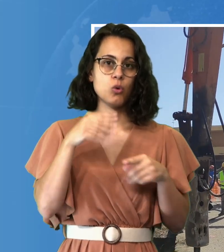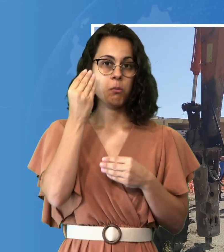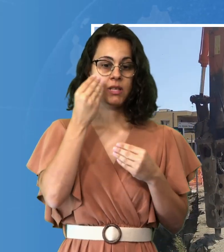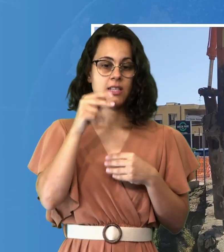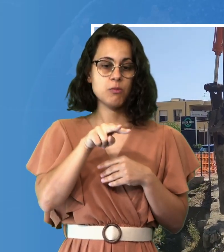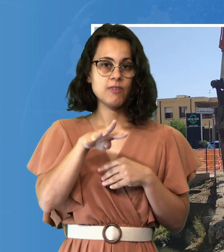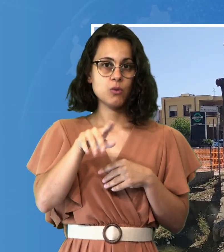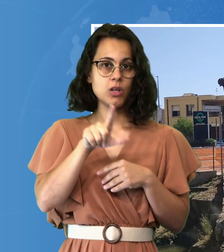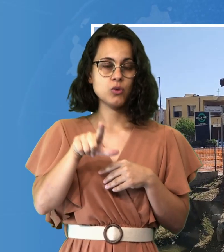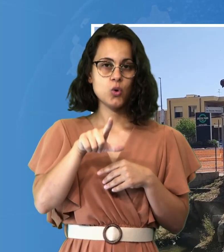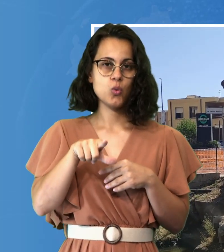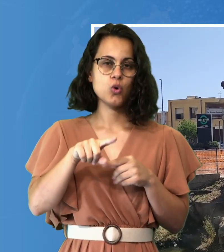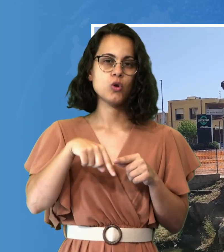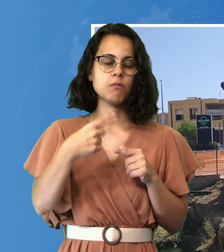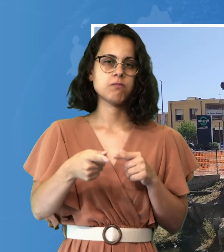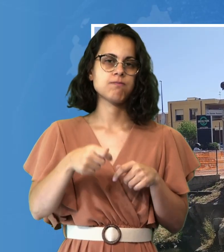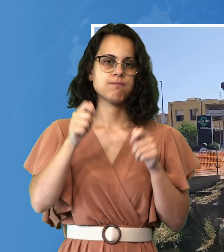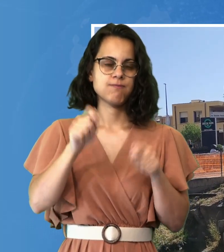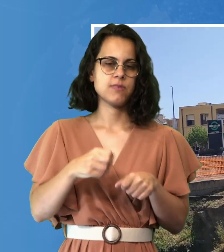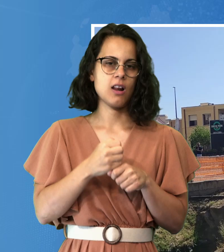ci sia la decisione finale.